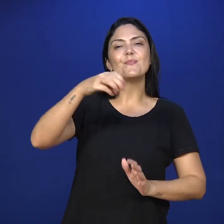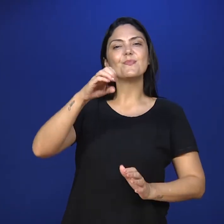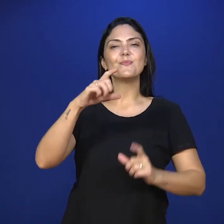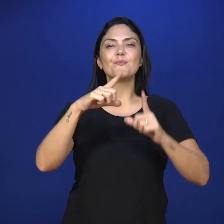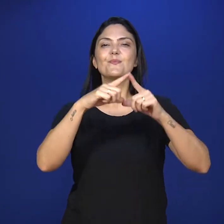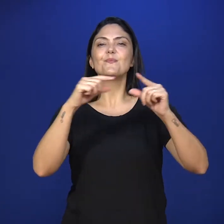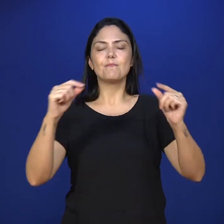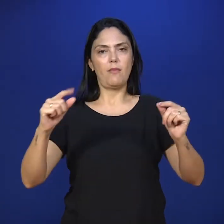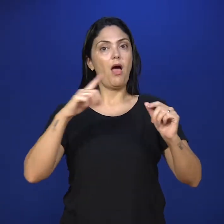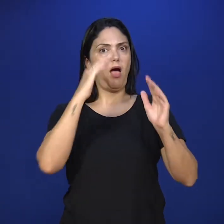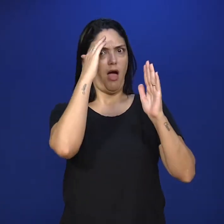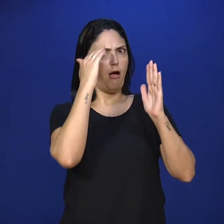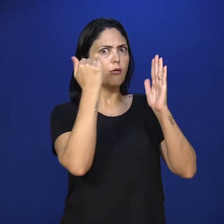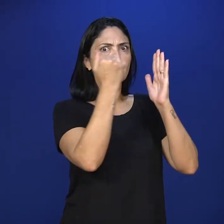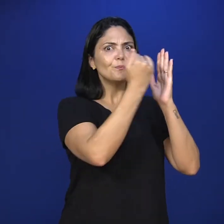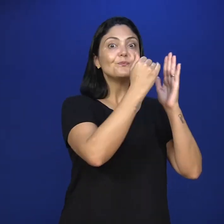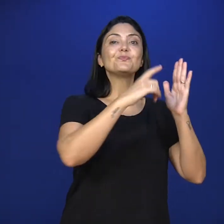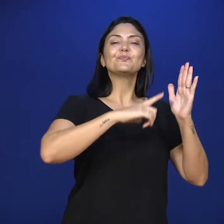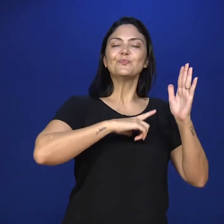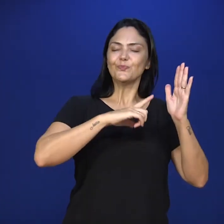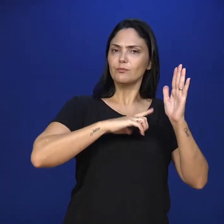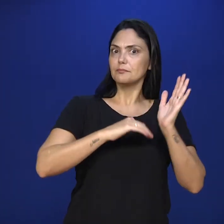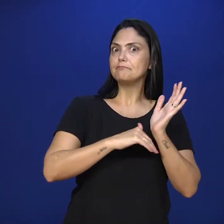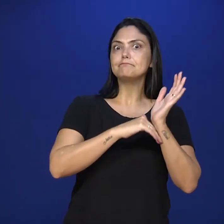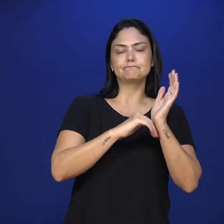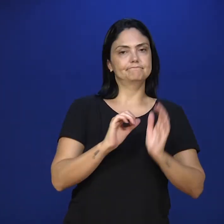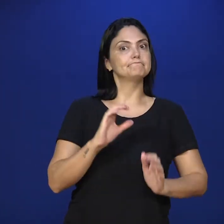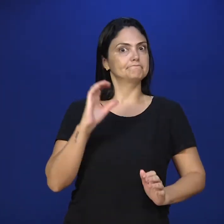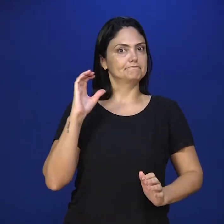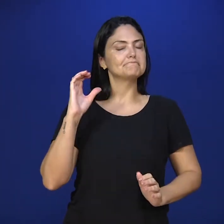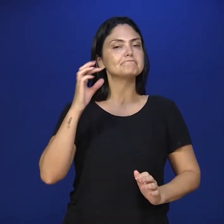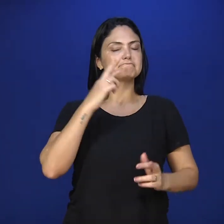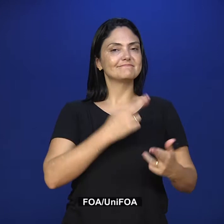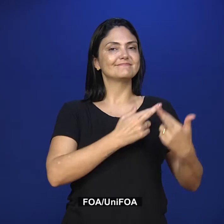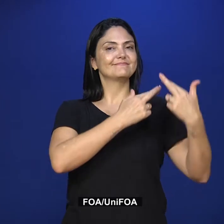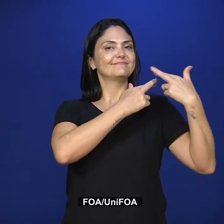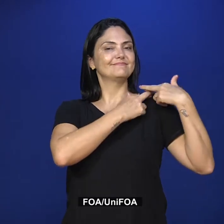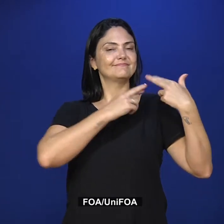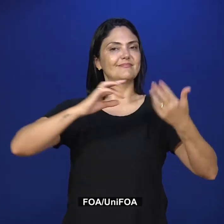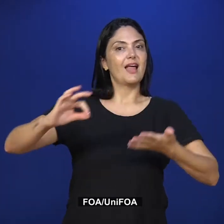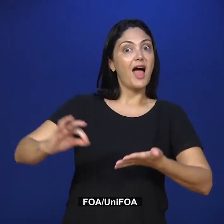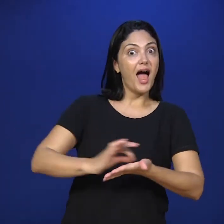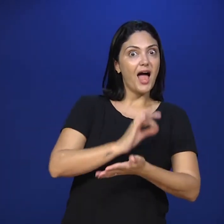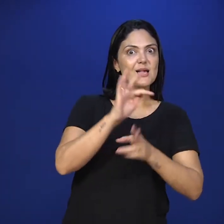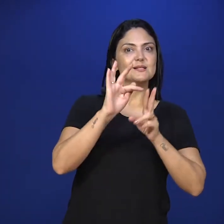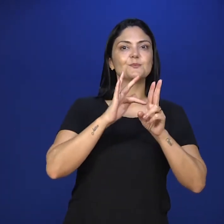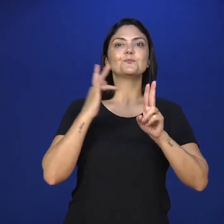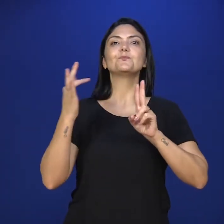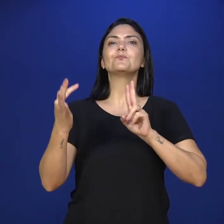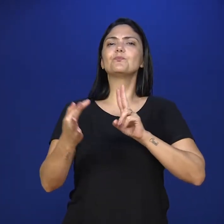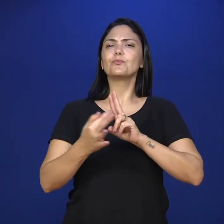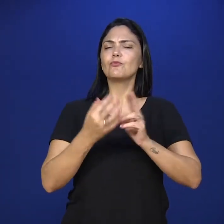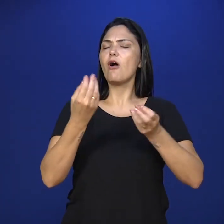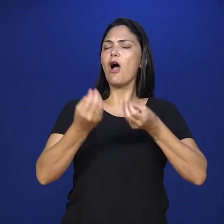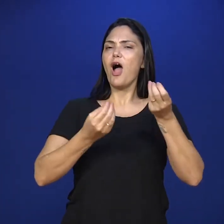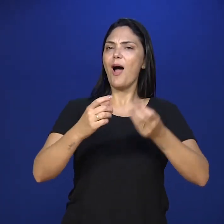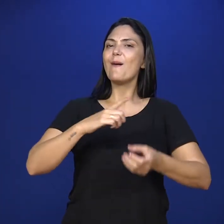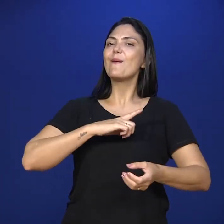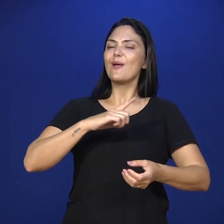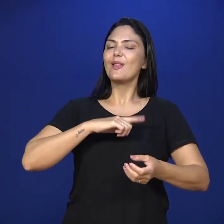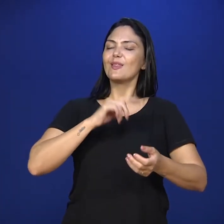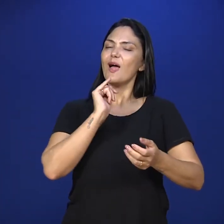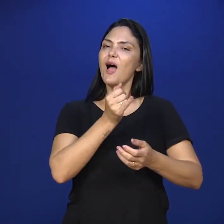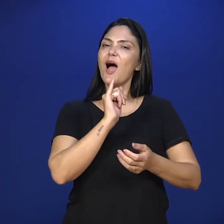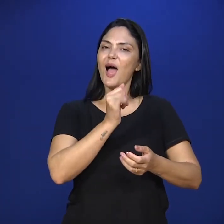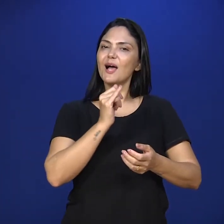INEP/MEC, respeitando o termo de sigilo e responsabilidade assinado pela FOA Unifoa para a concessão do